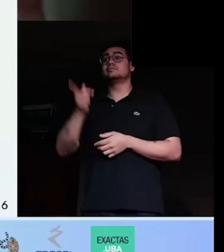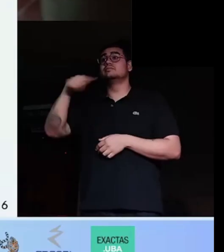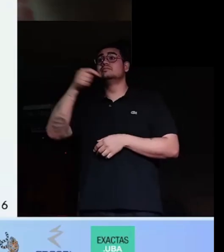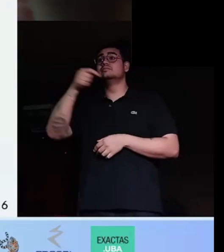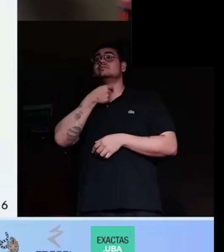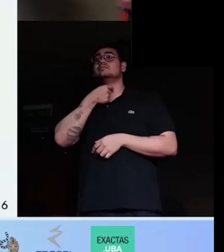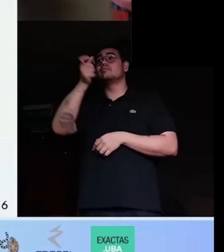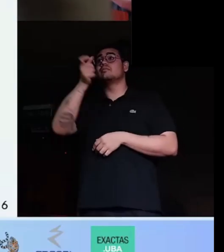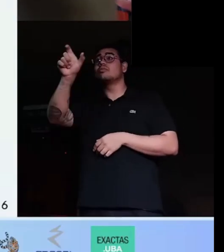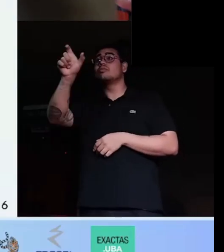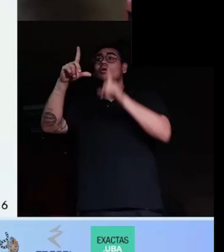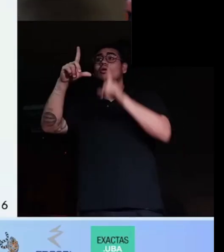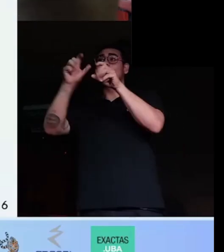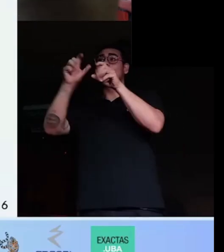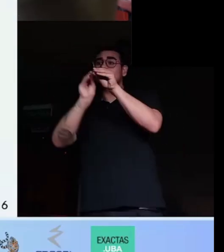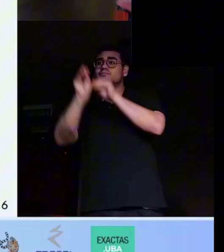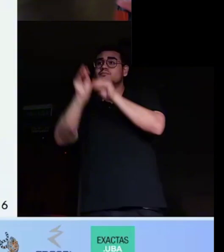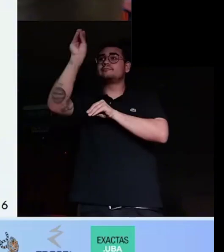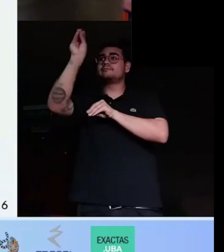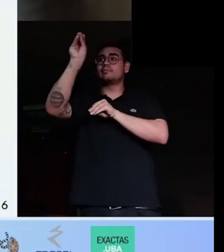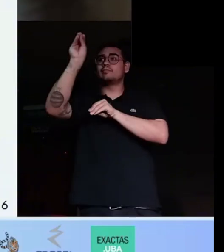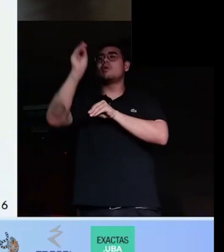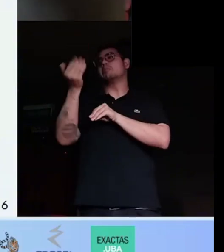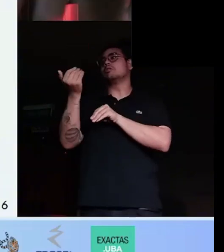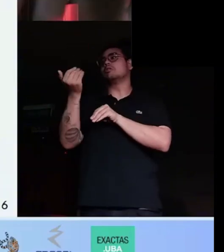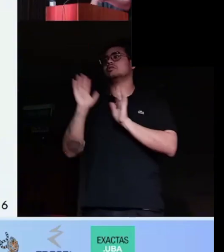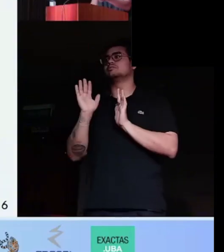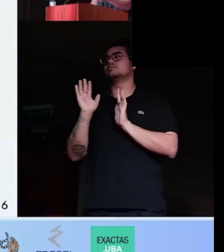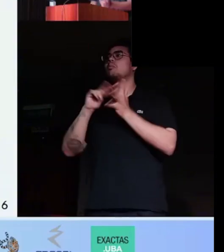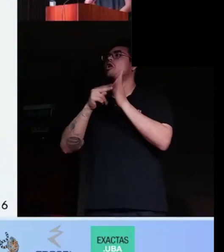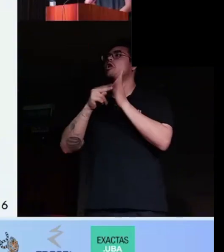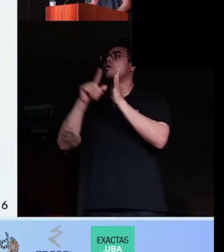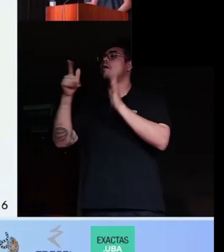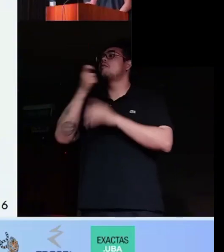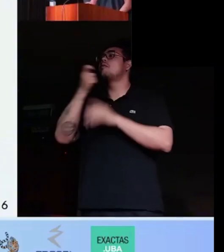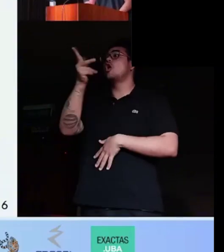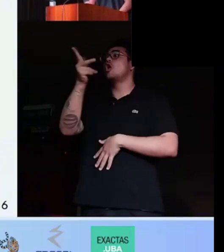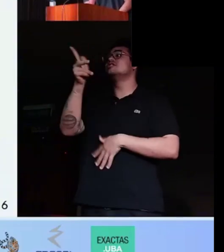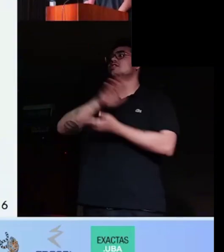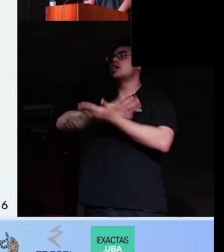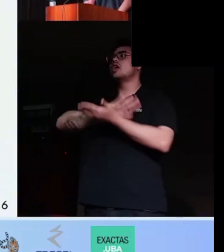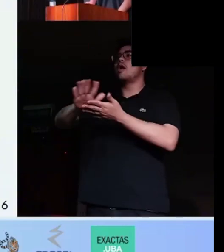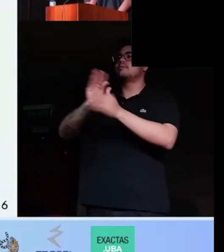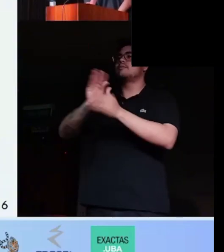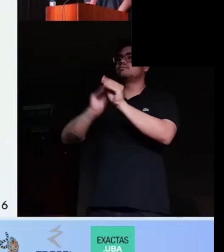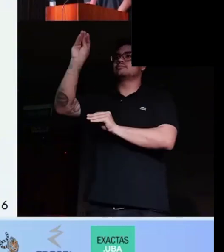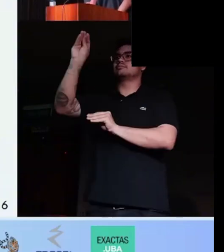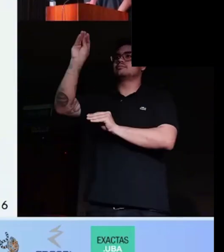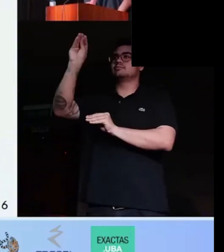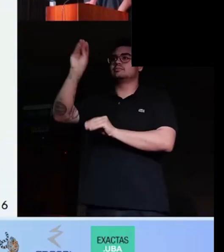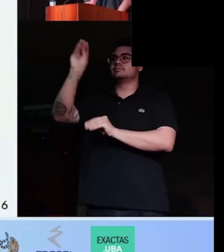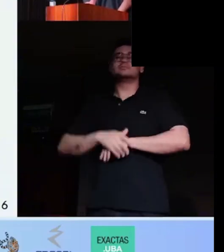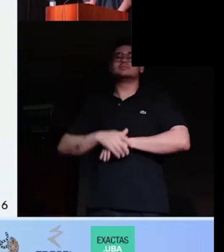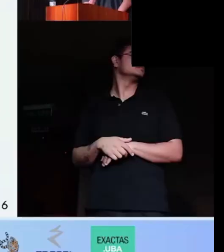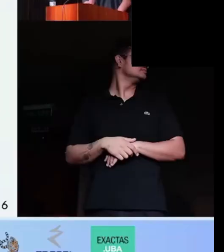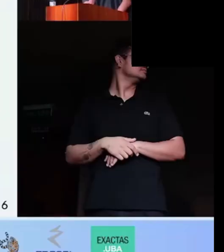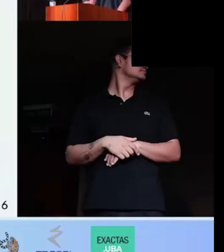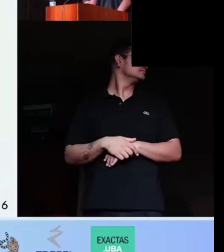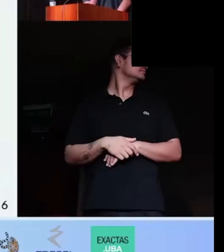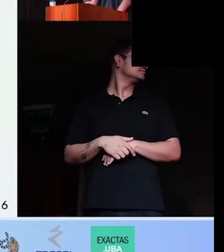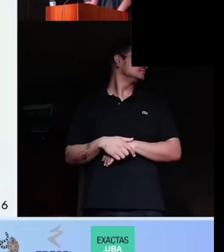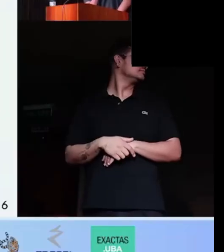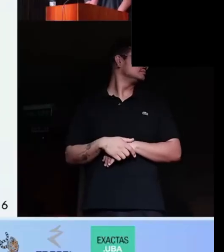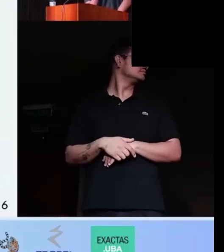videos. Básicamente puede cargar una nueva seña. En esto lo voy a hacer un poco rápido para que lo vayan